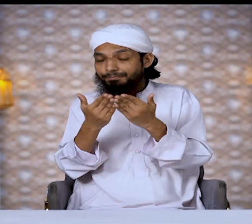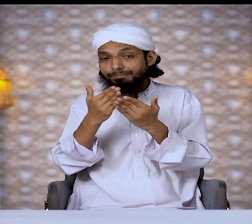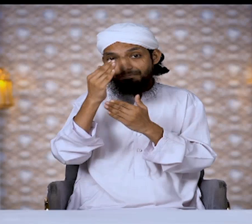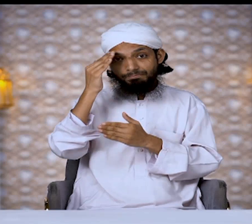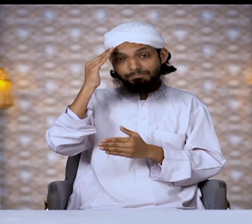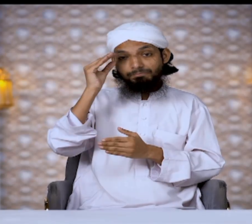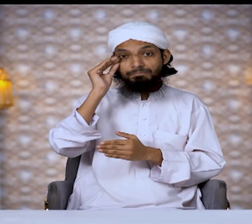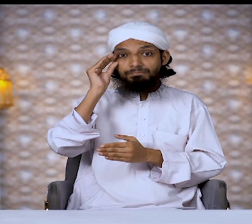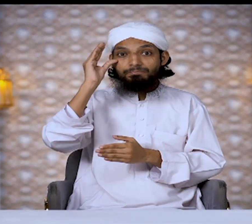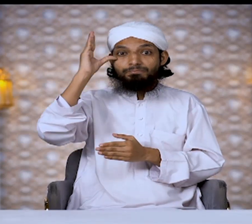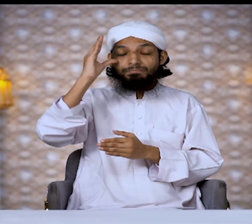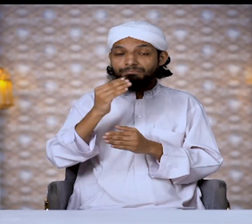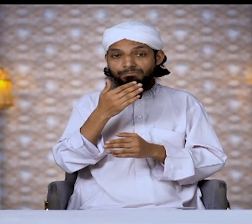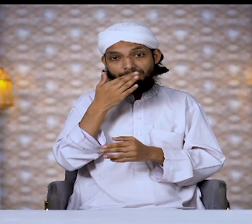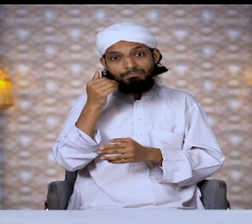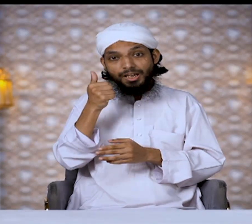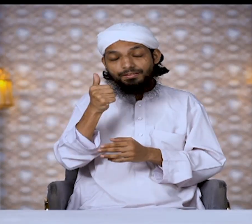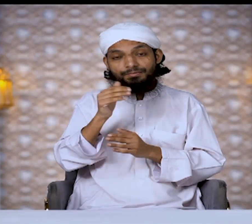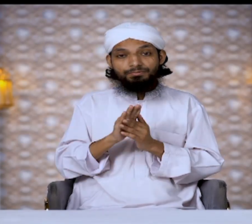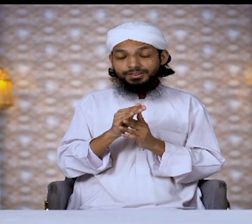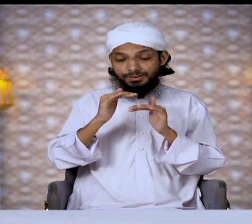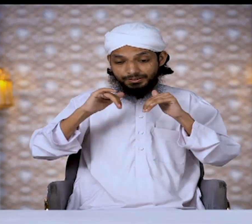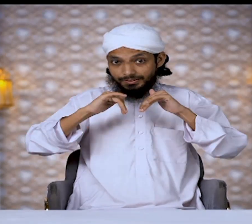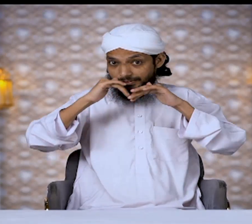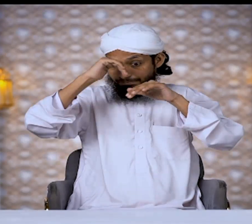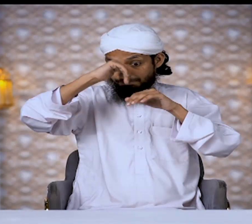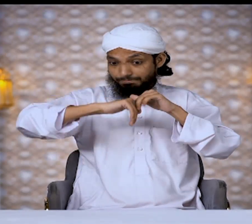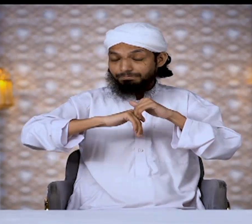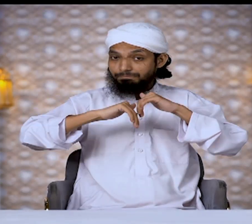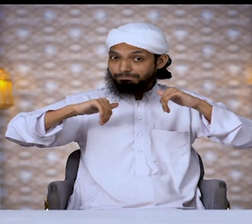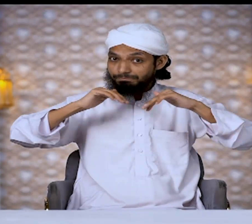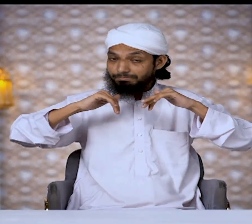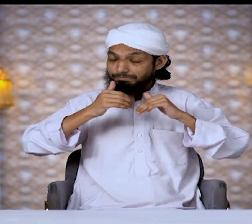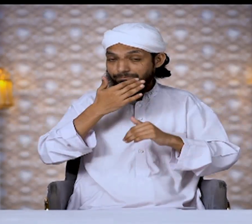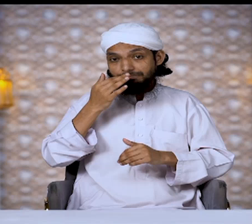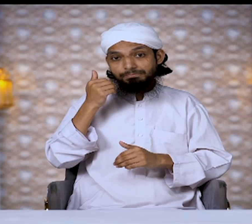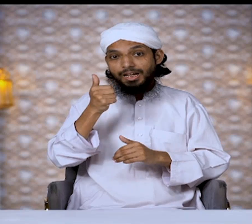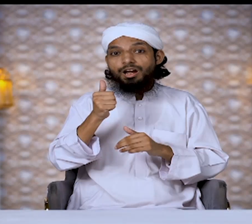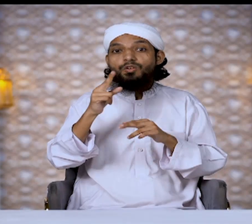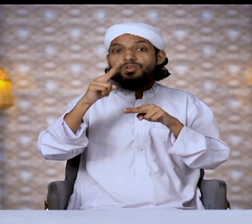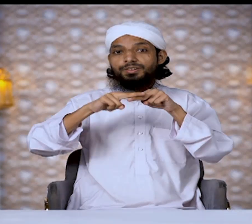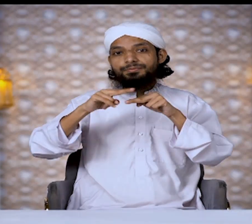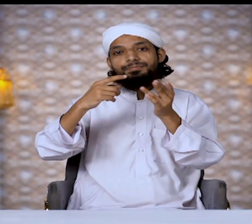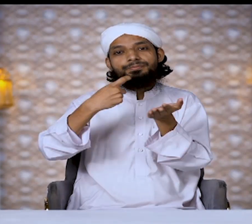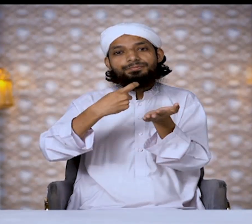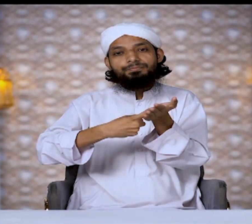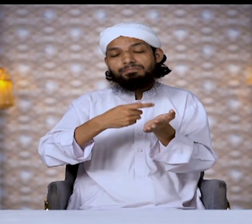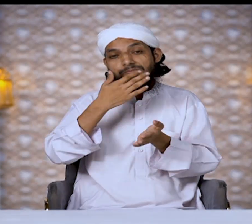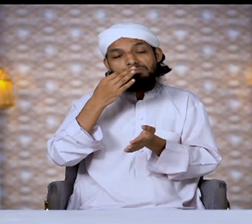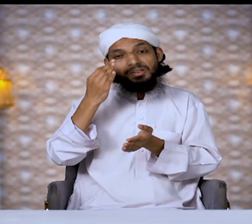شان و شوکت، فقہی مہارت اور تحقیقی بصیرت کے جلوے دکھائی دیتے ہیں۔ بالخصوص فتاویٰ رضویہ تو فقہ کے سمندر میں غوطہ